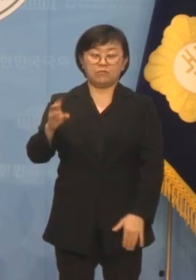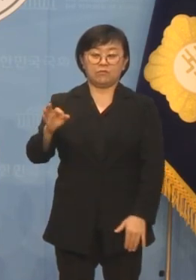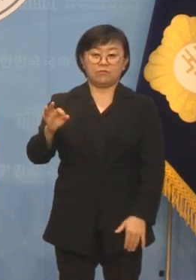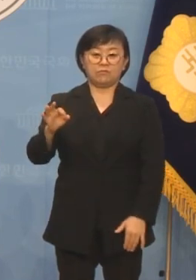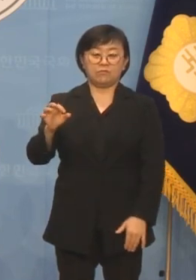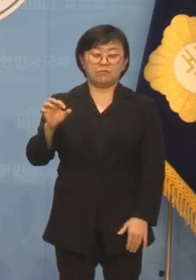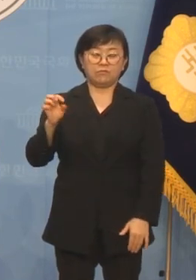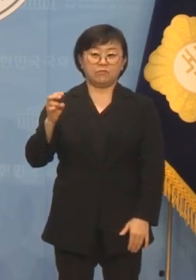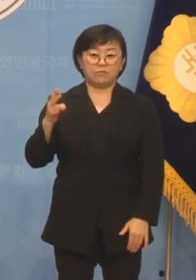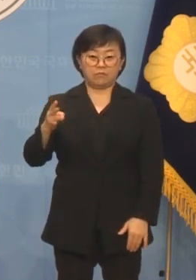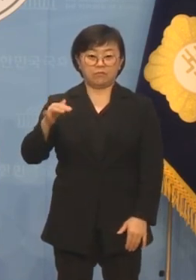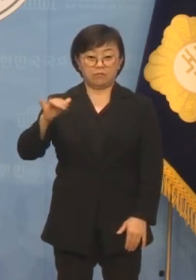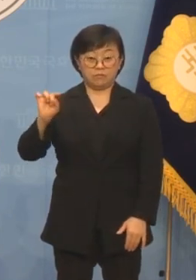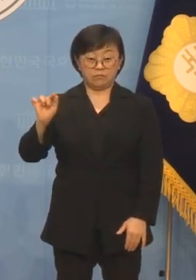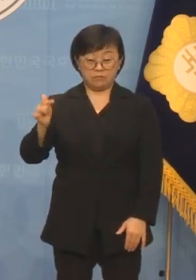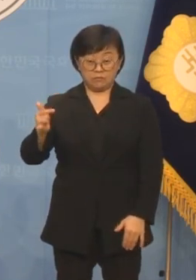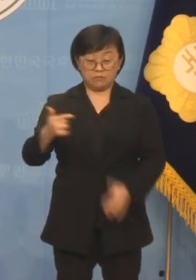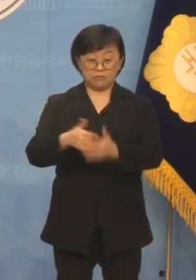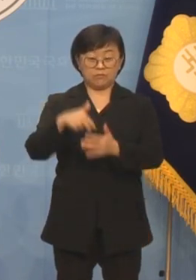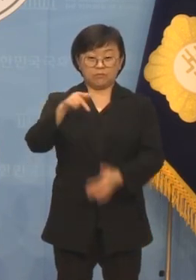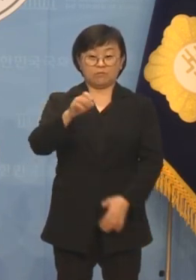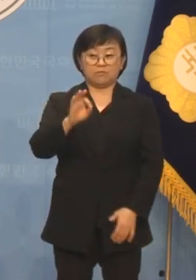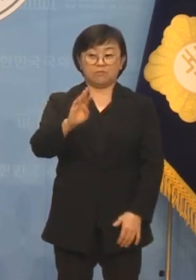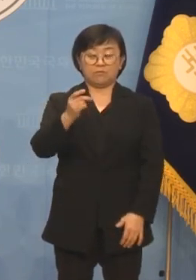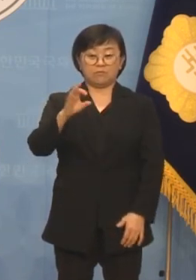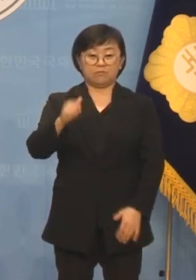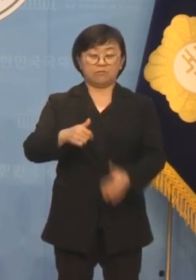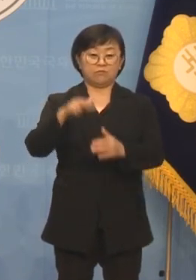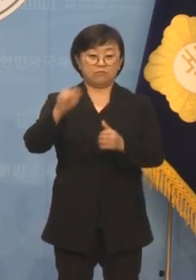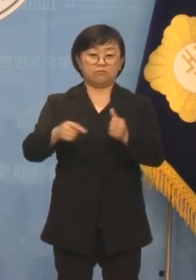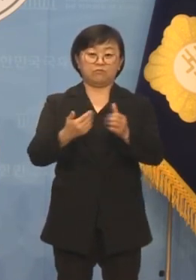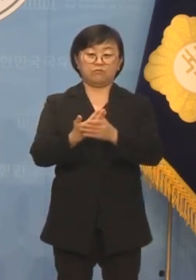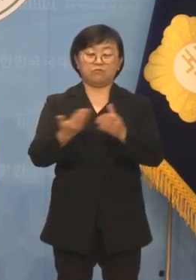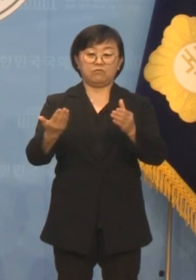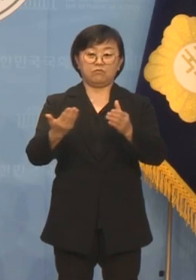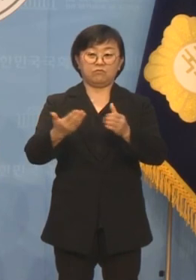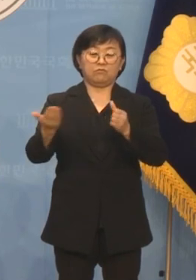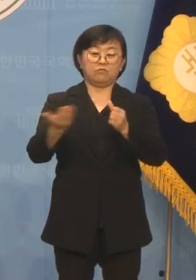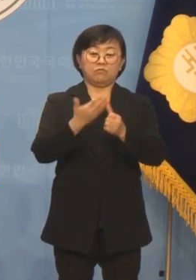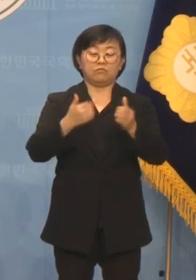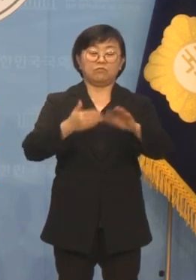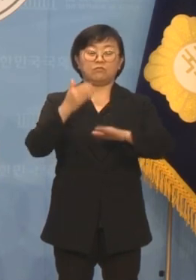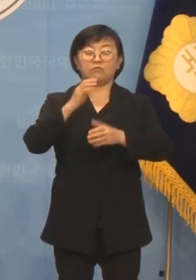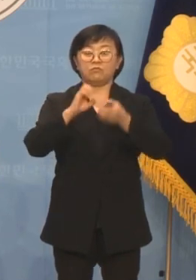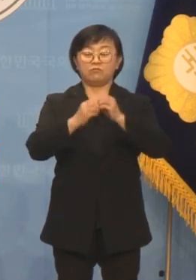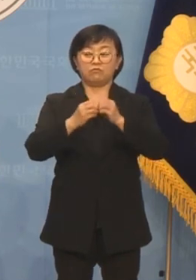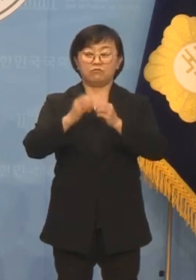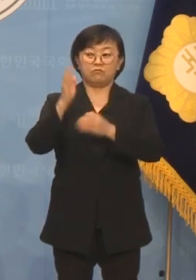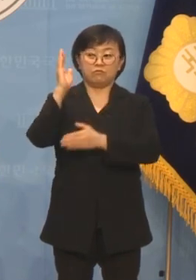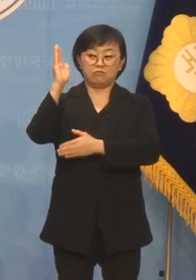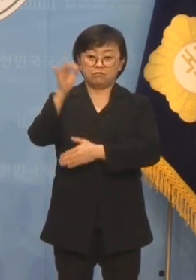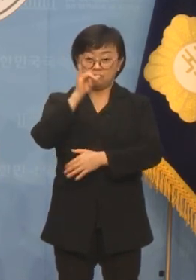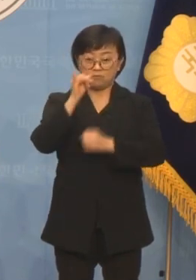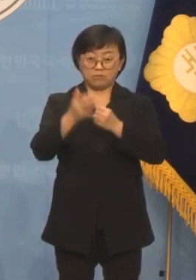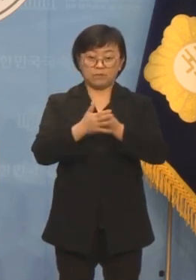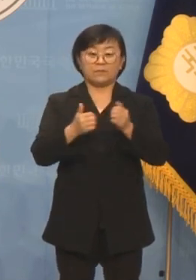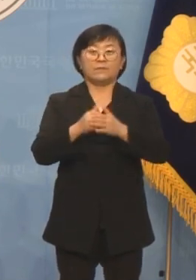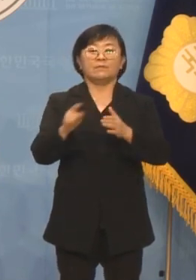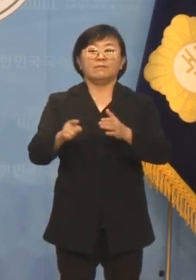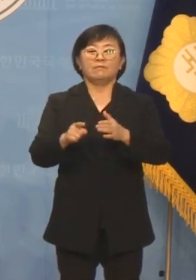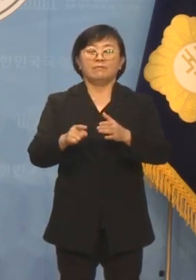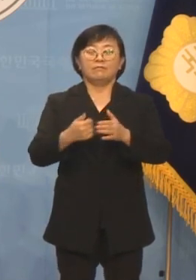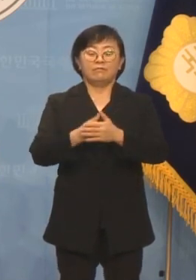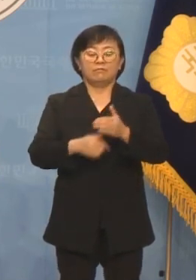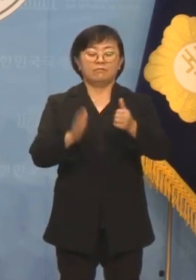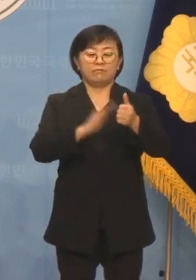등의 후보들을 컷오프하지 않고 경선에 올리고 뒤늦게 막말 문제가 불거지자 부랴부랴